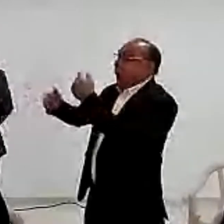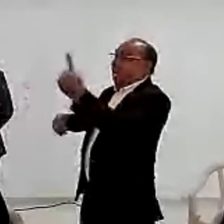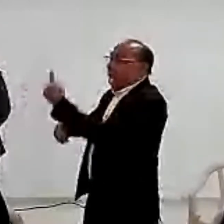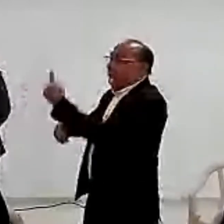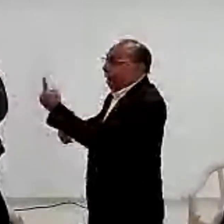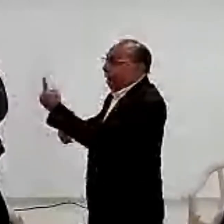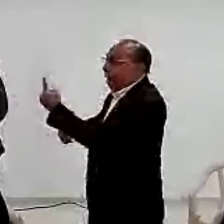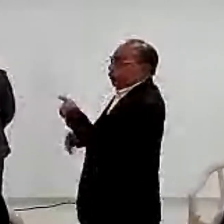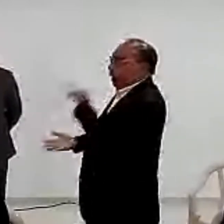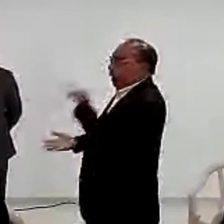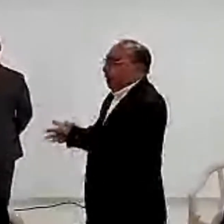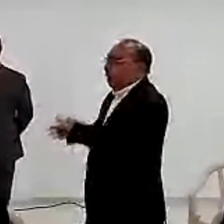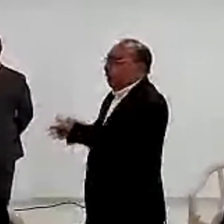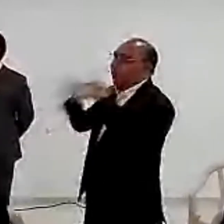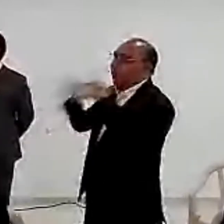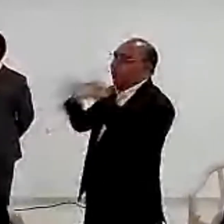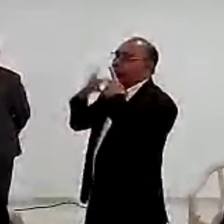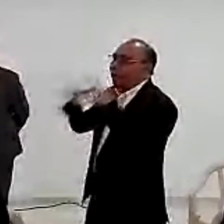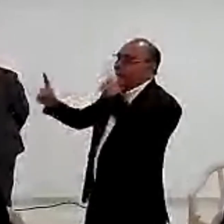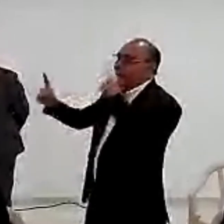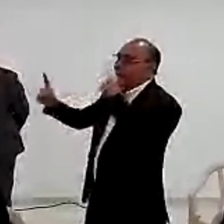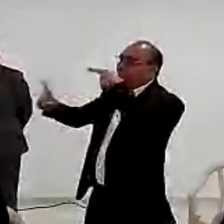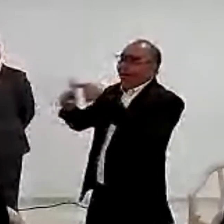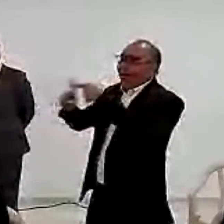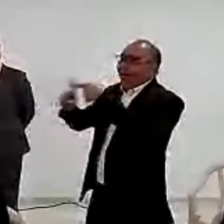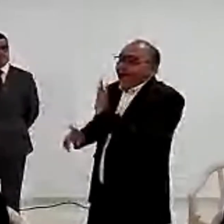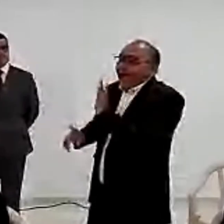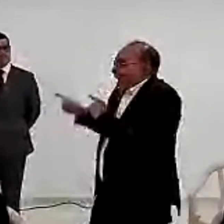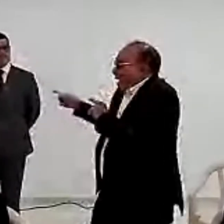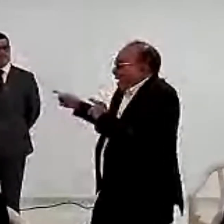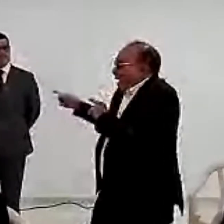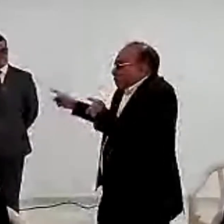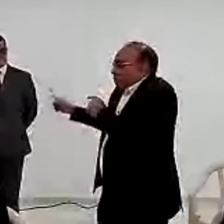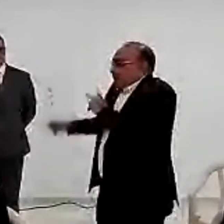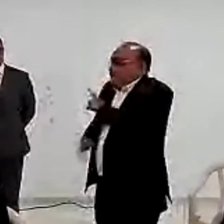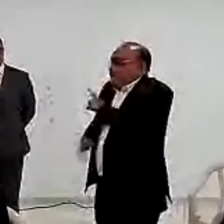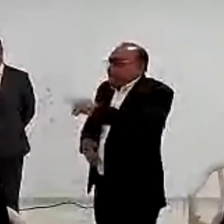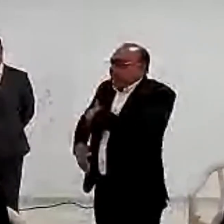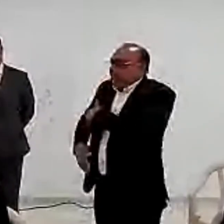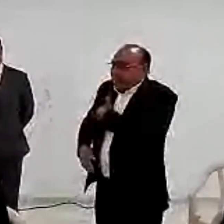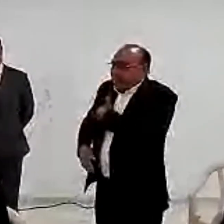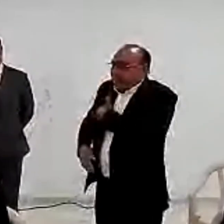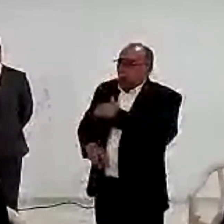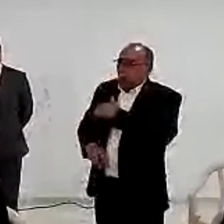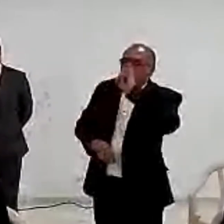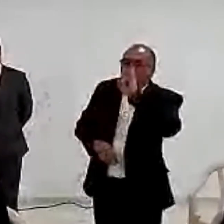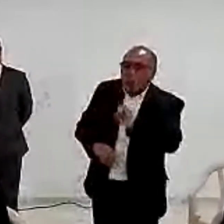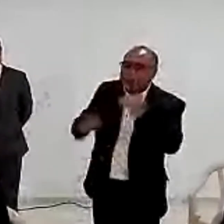igual que ustedes están haciendo la misma pregunta referente al transporte público